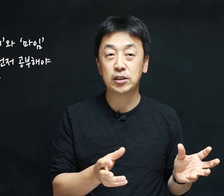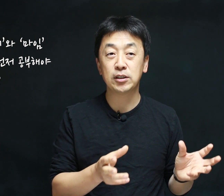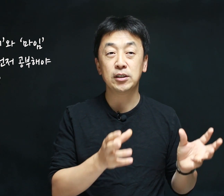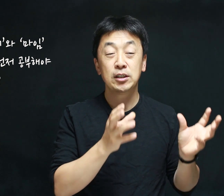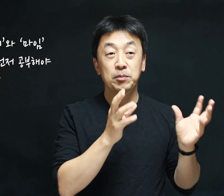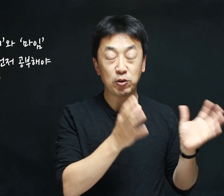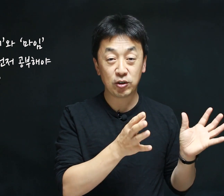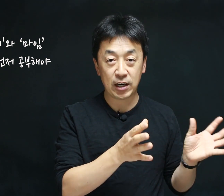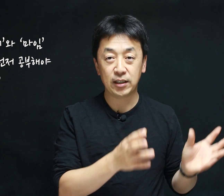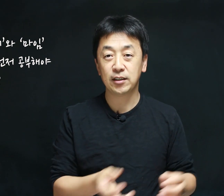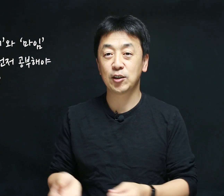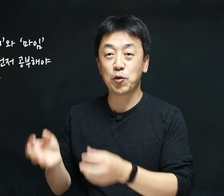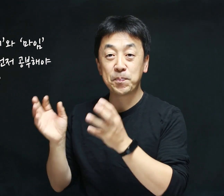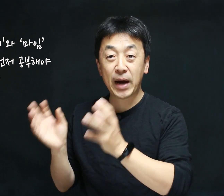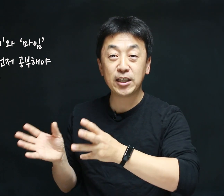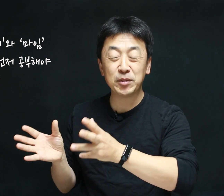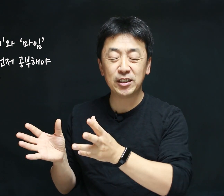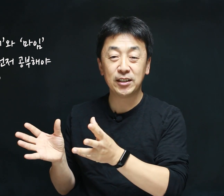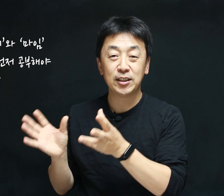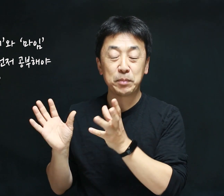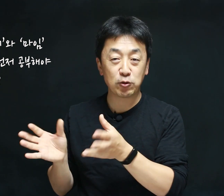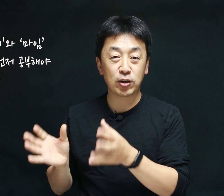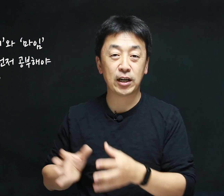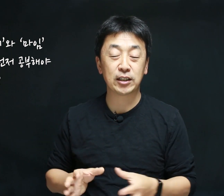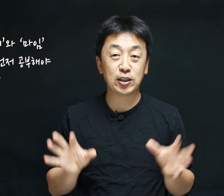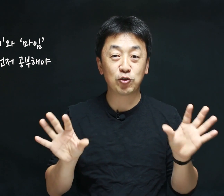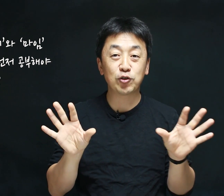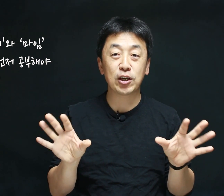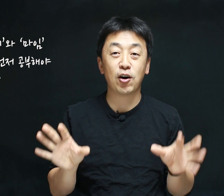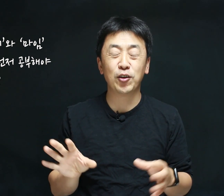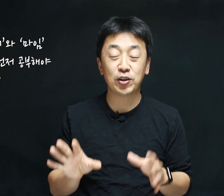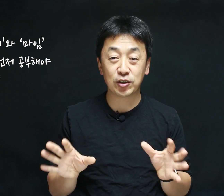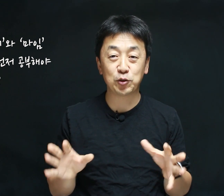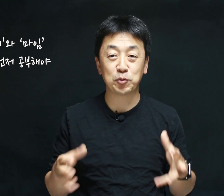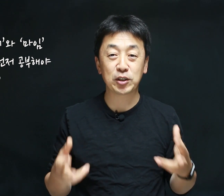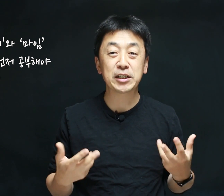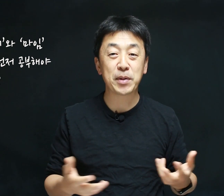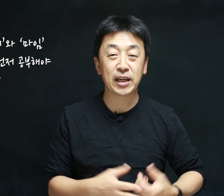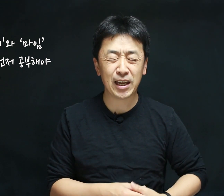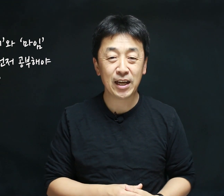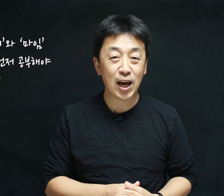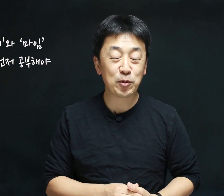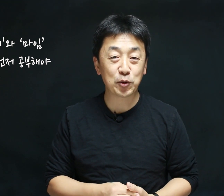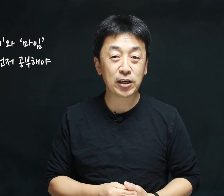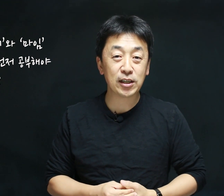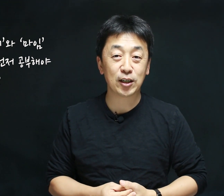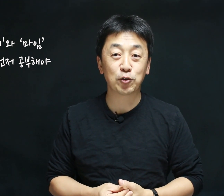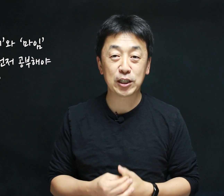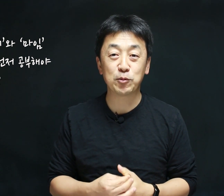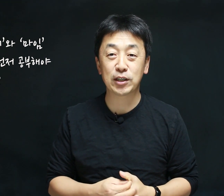표현을 배우는 거랑 그리고 마임을 배우는 거랑 이 둘 중에 어느 것을 조금 더 시급하게 하면 좋겠냐라고 질문을